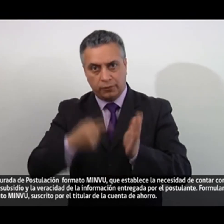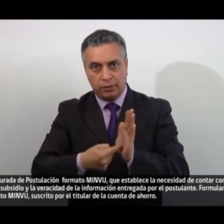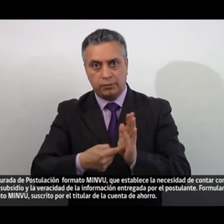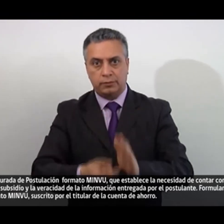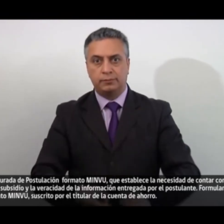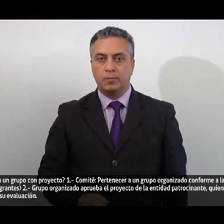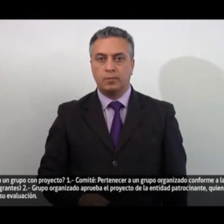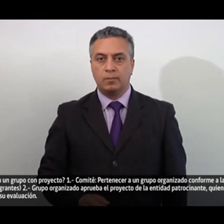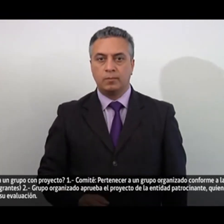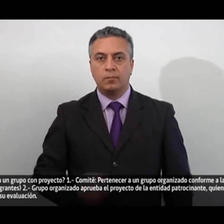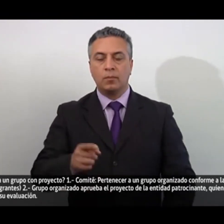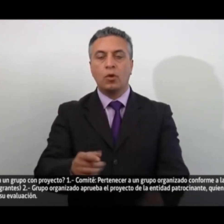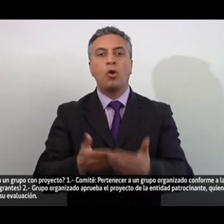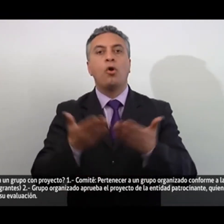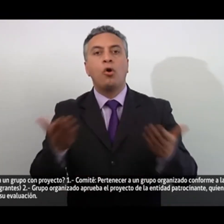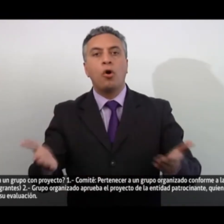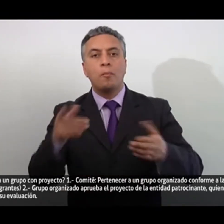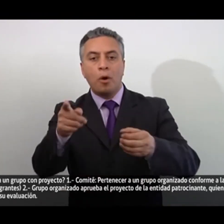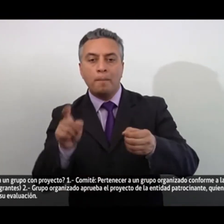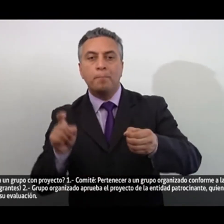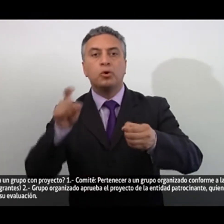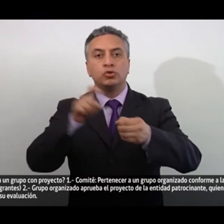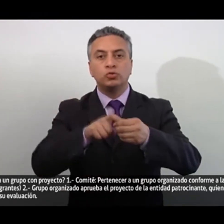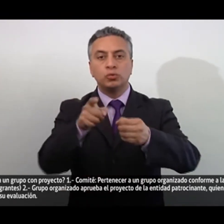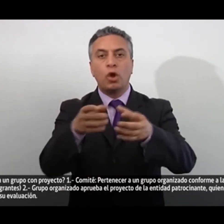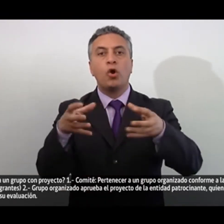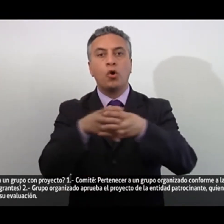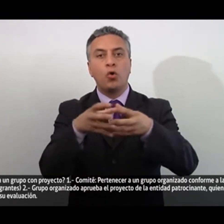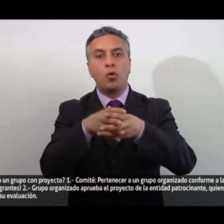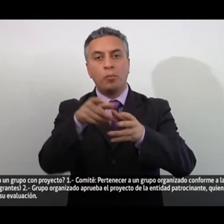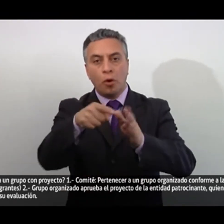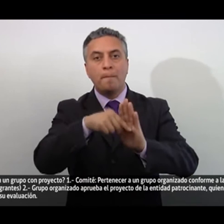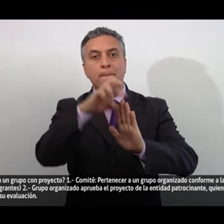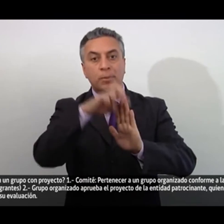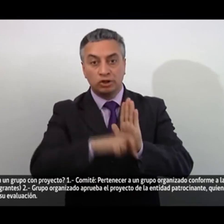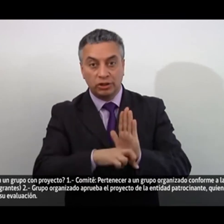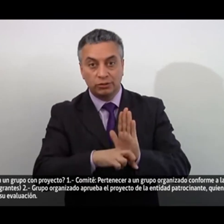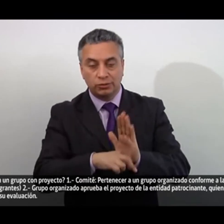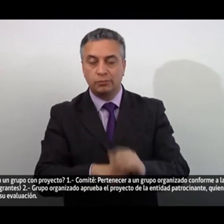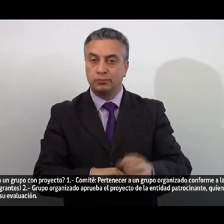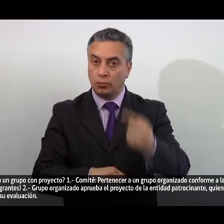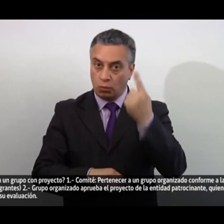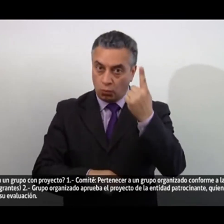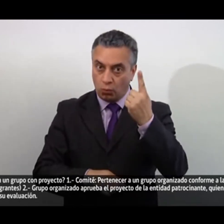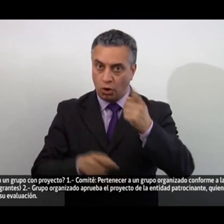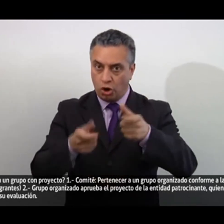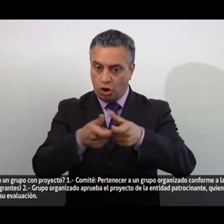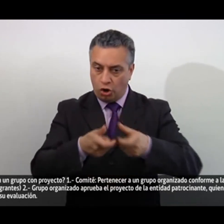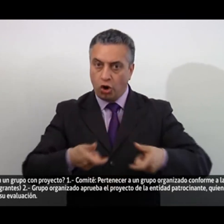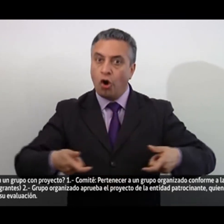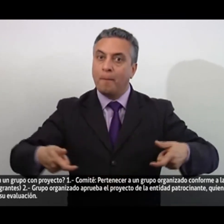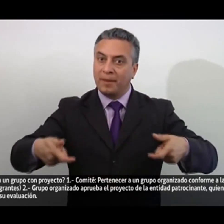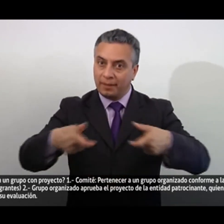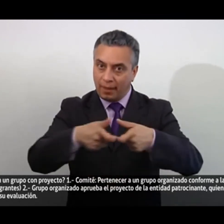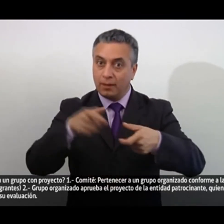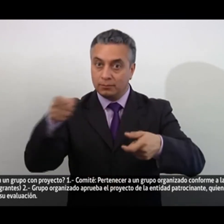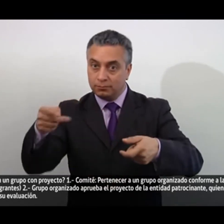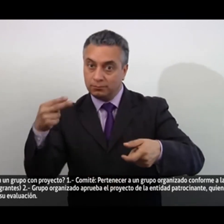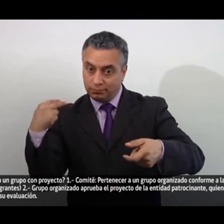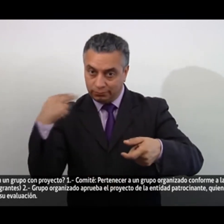ahorro. ¿Cómo postula un grupo con proyecto? 1. Comité. Pertenecer a